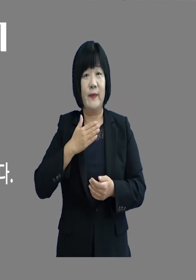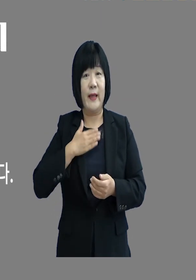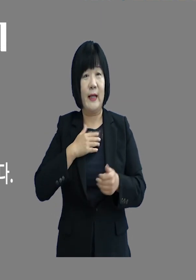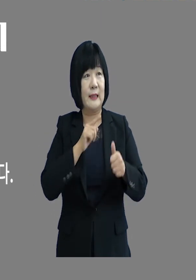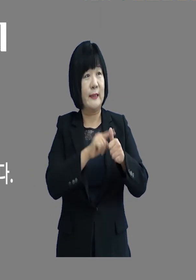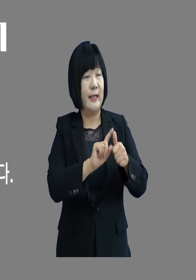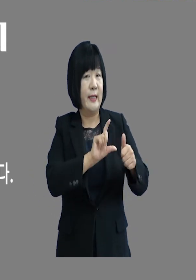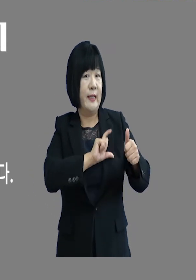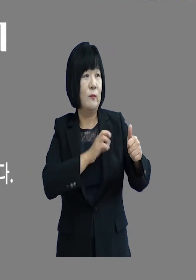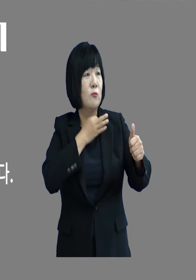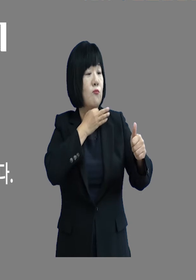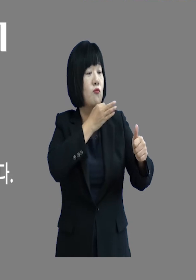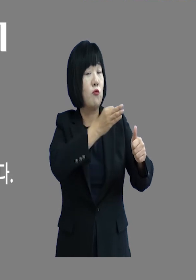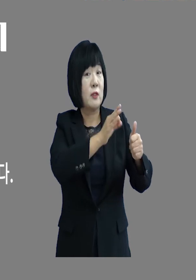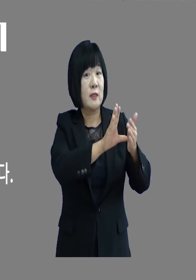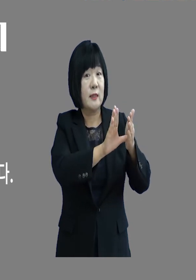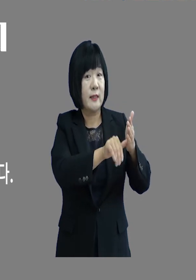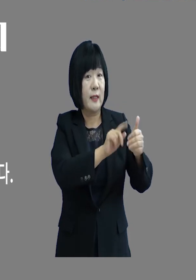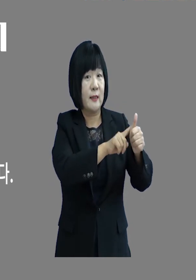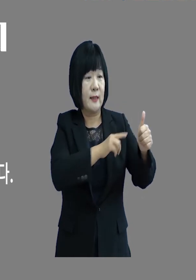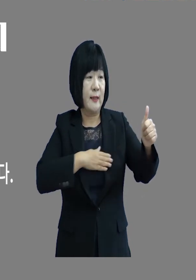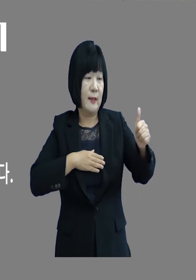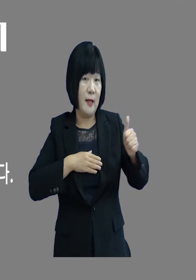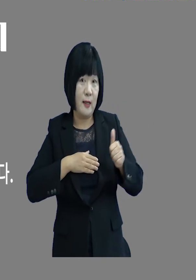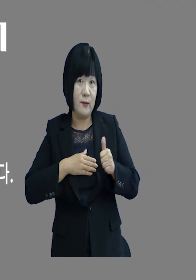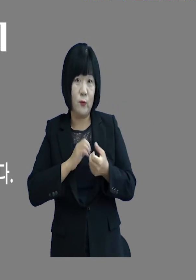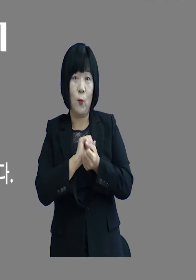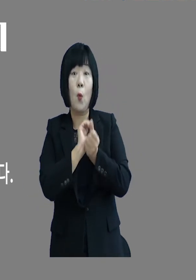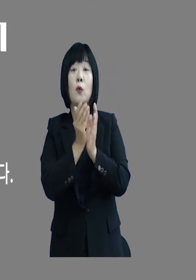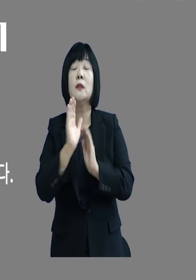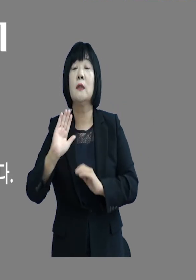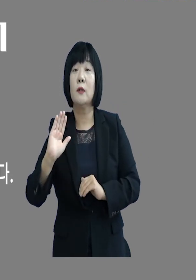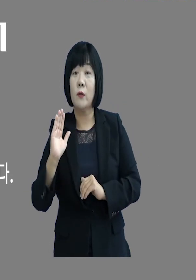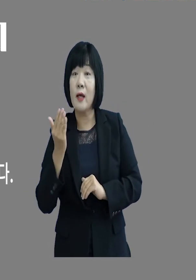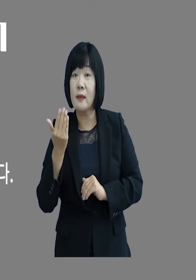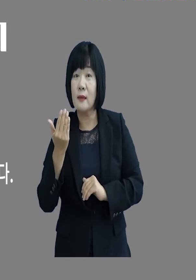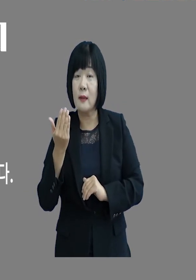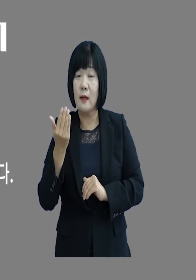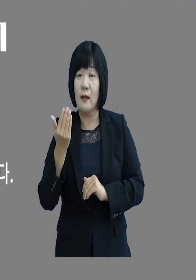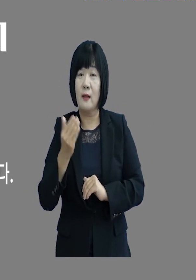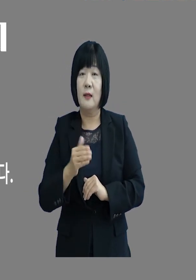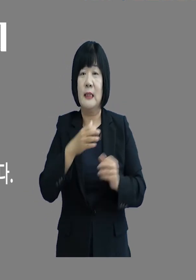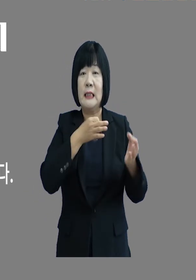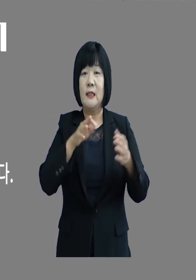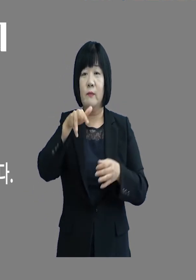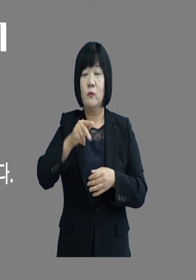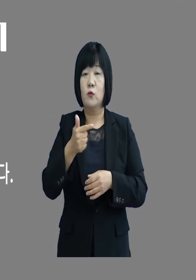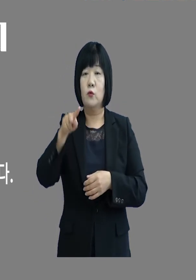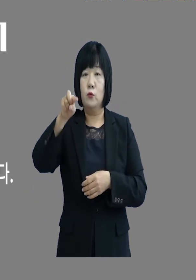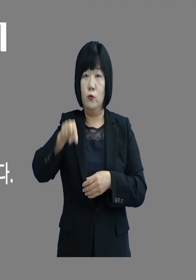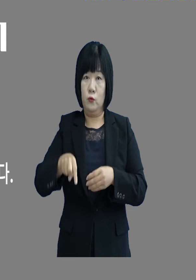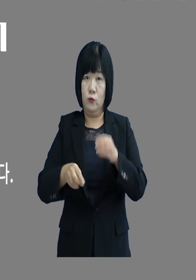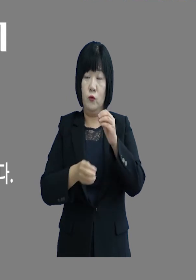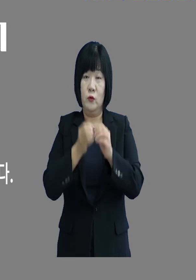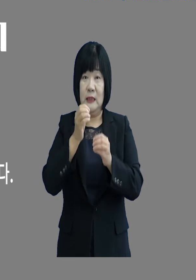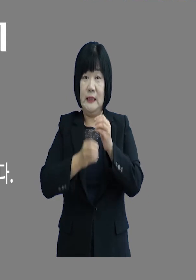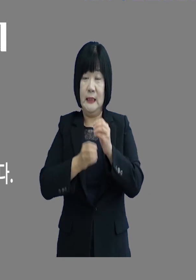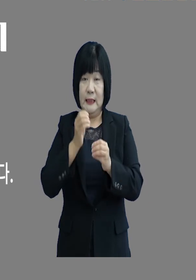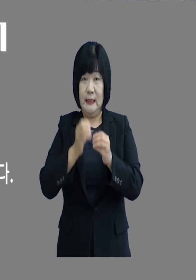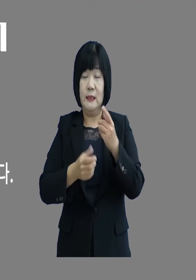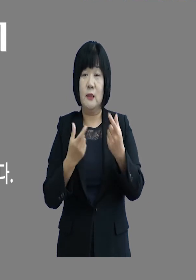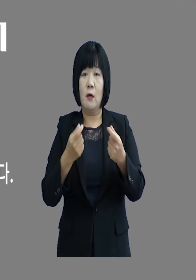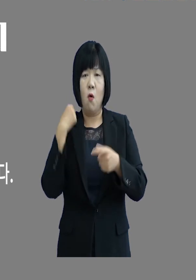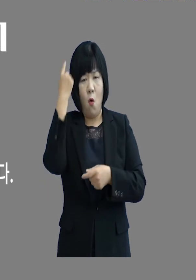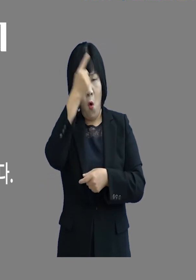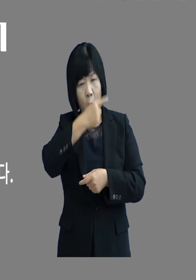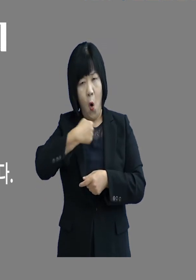이름을 불러주었을 때 그는 나에게로 와서 꽃이 되었다는 김춘수 시인의 시처럼 얼굴 이름을